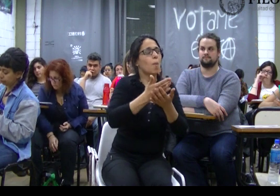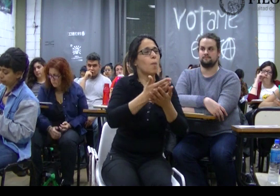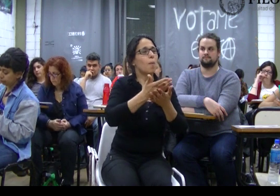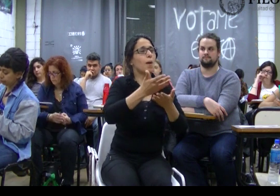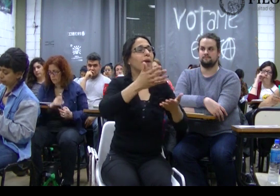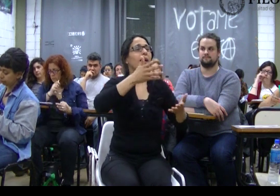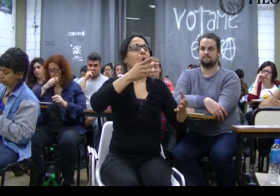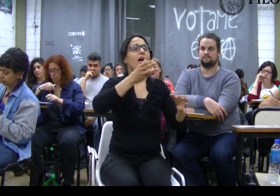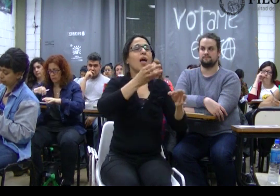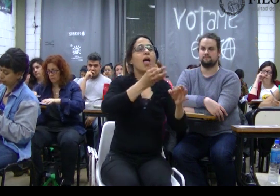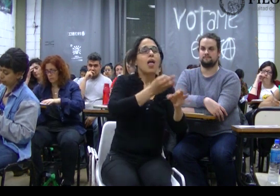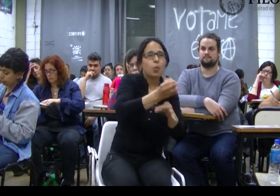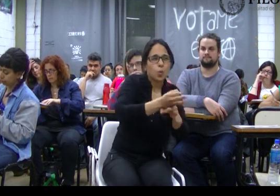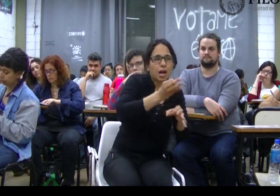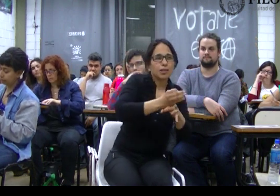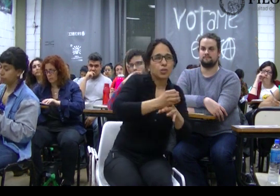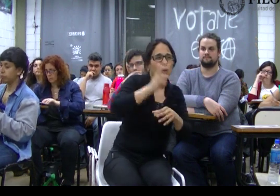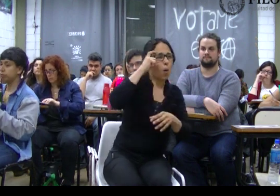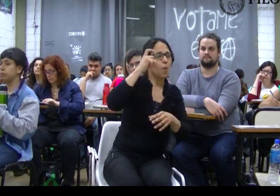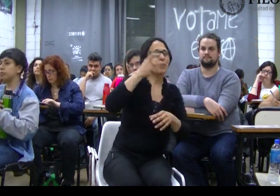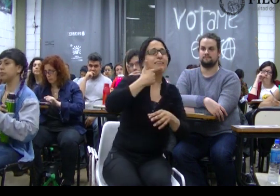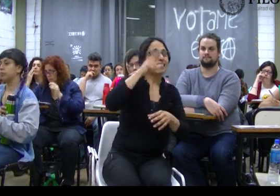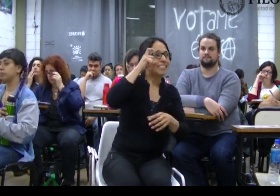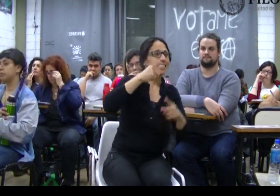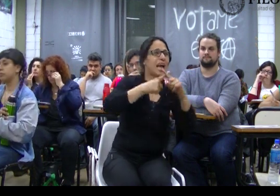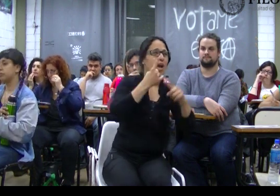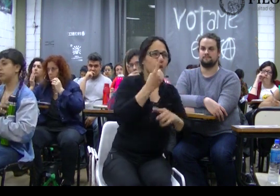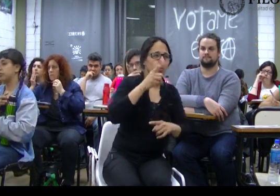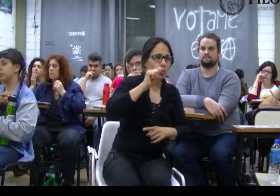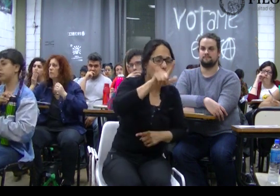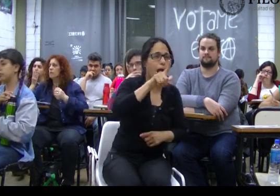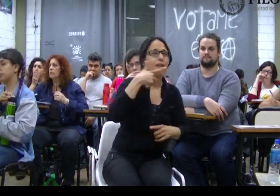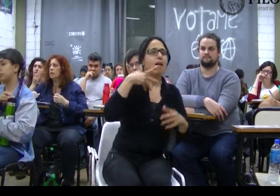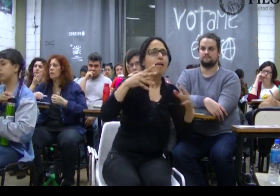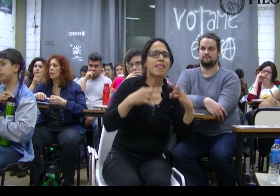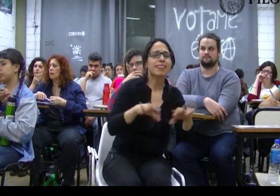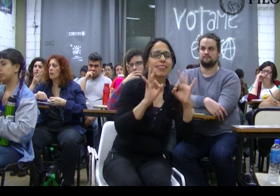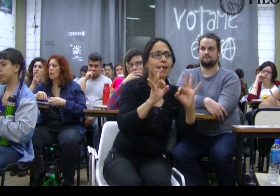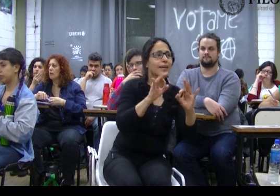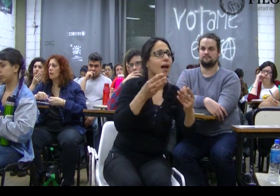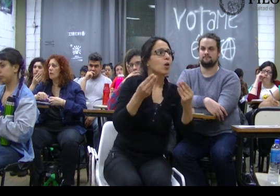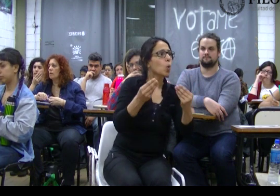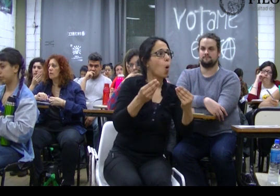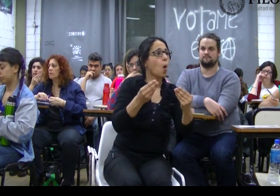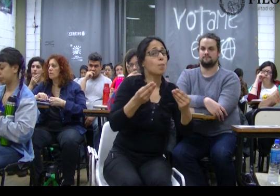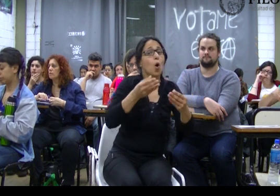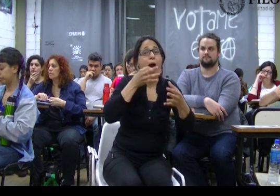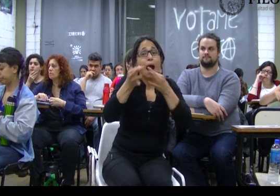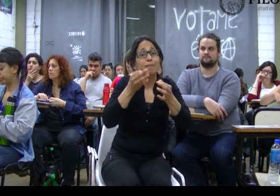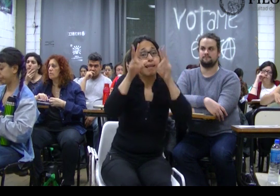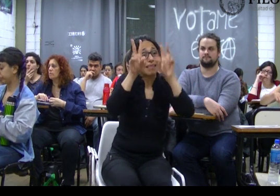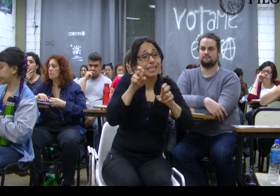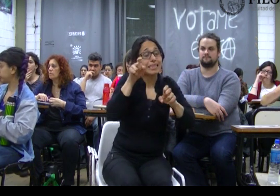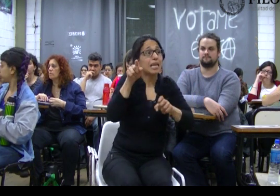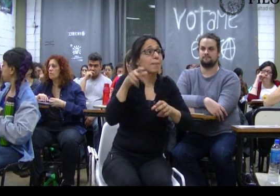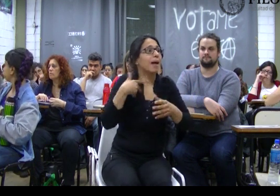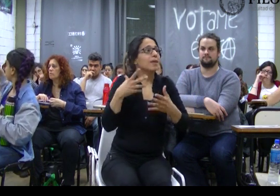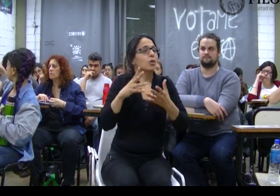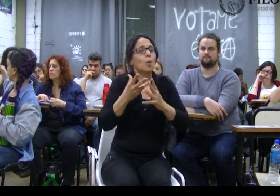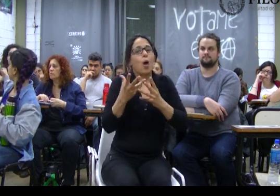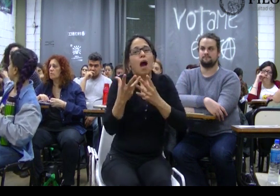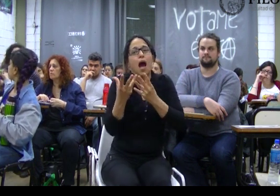para poder hablarlo, para poder contener a ese chico o esa chica que tal vez hasta